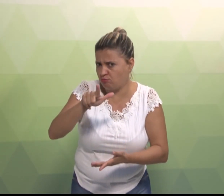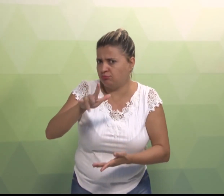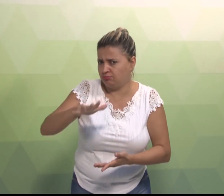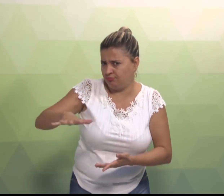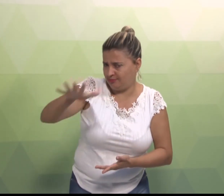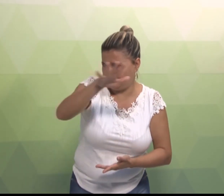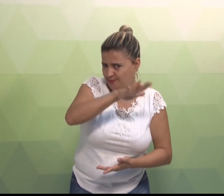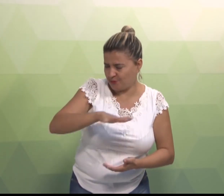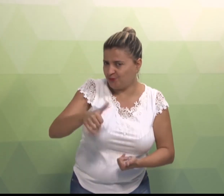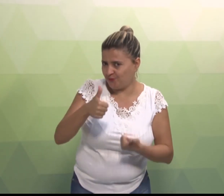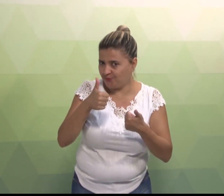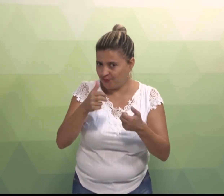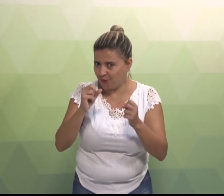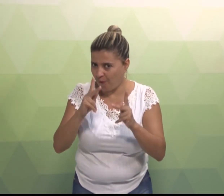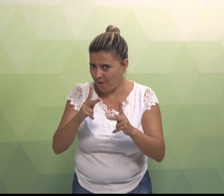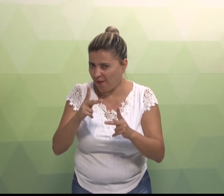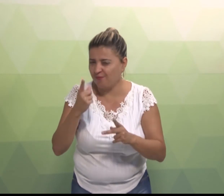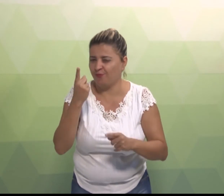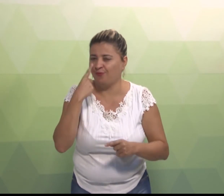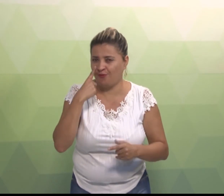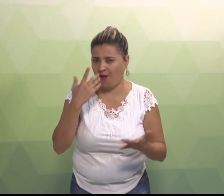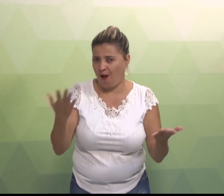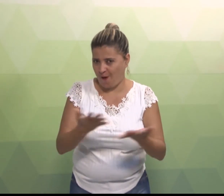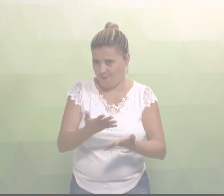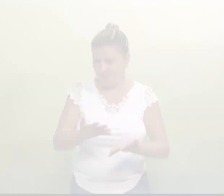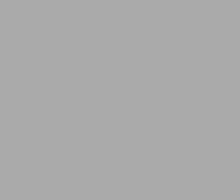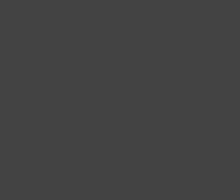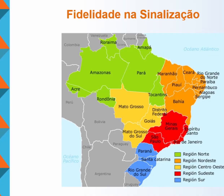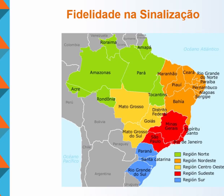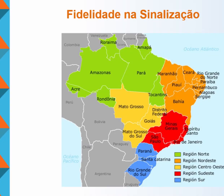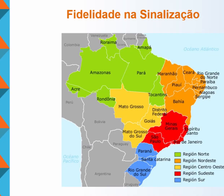real de como que funcionam os espaços, por exemplo, da minha casa.